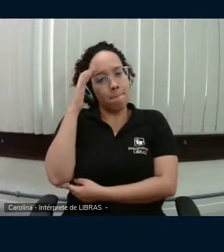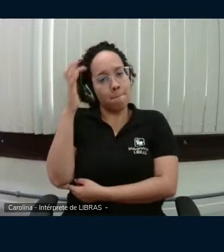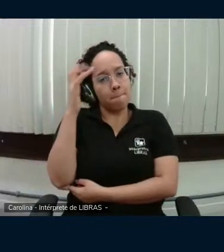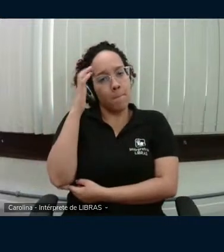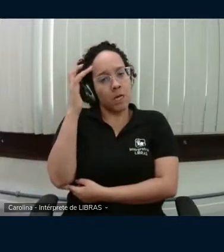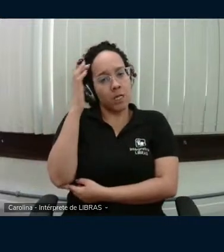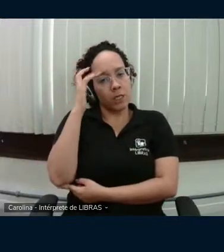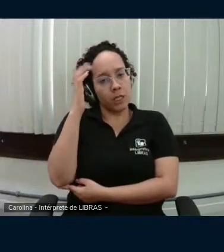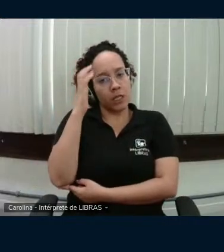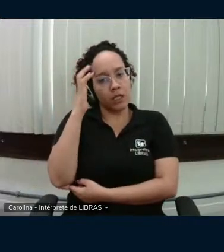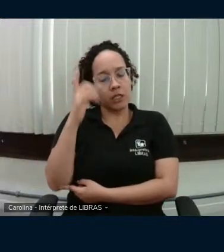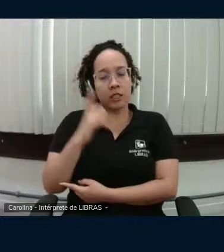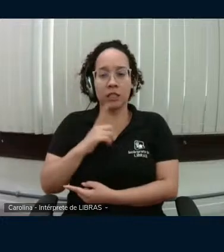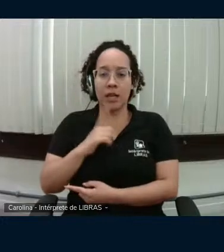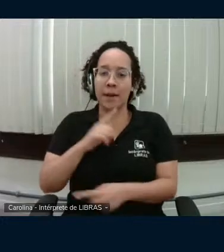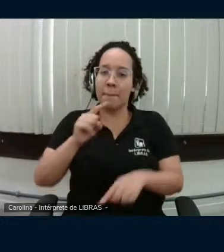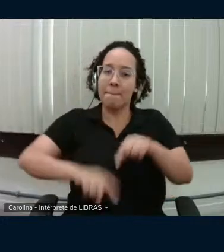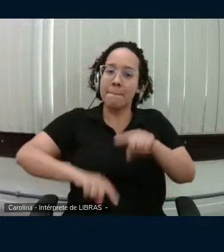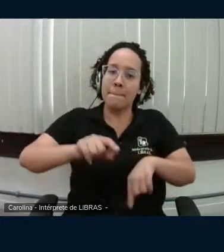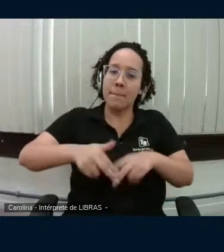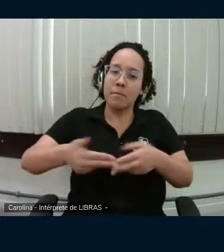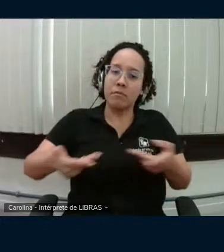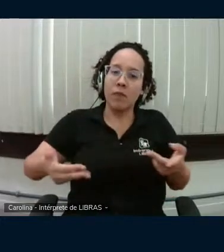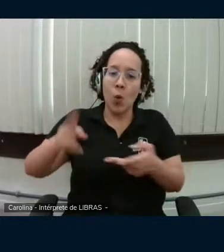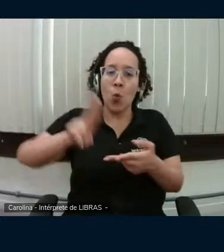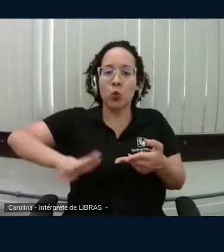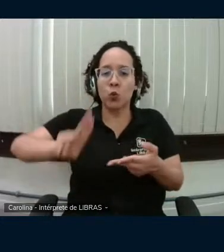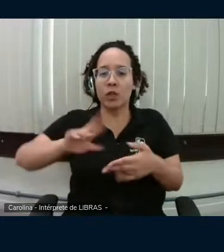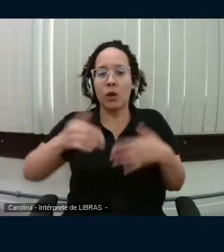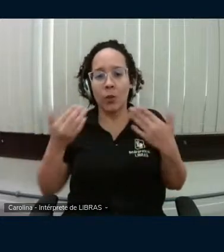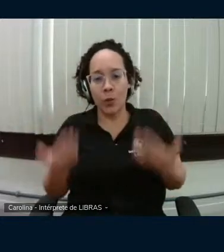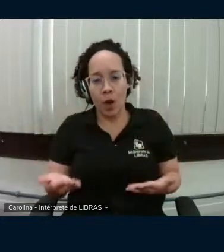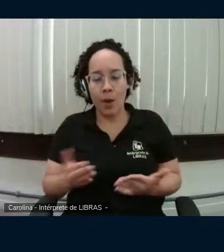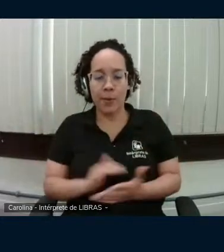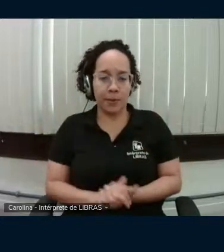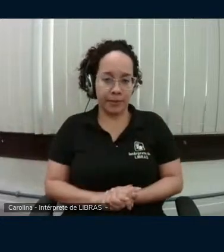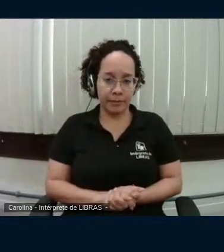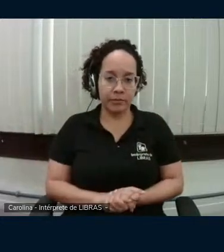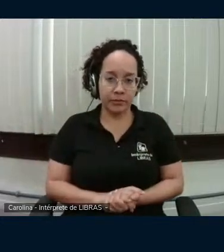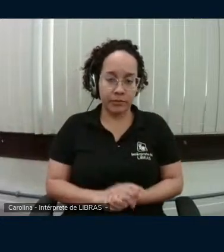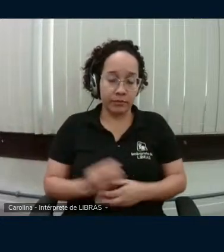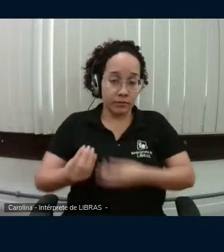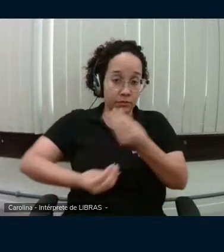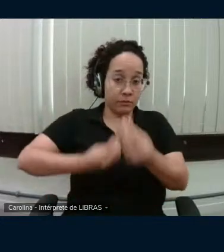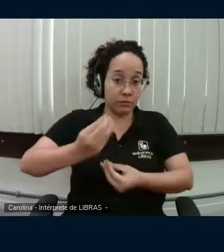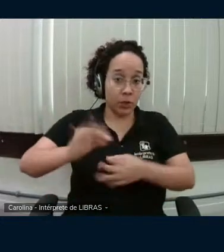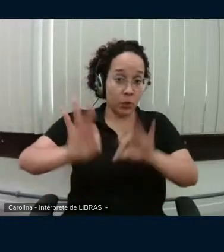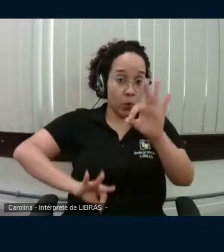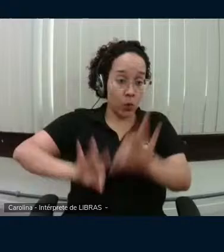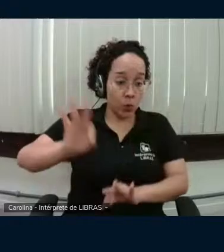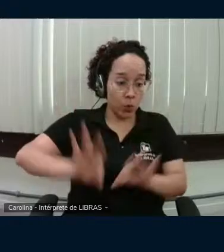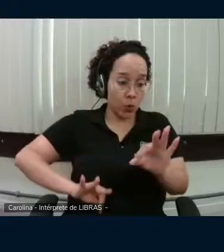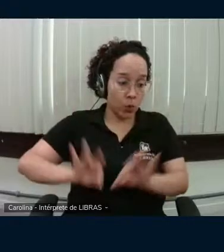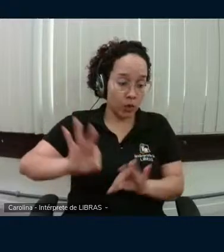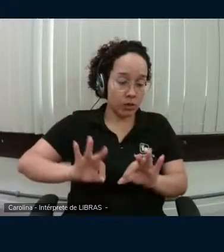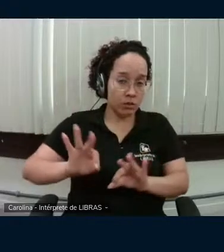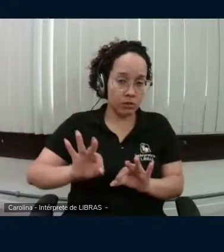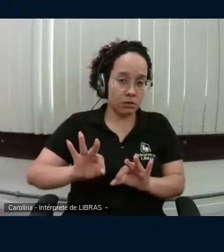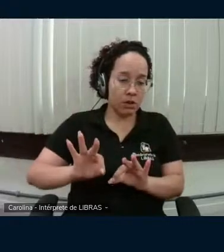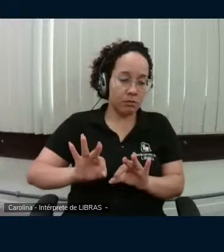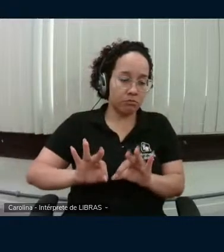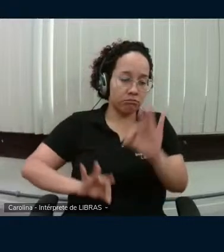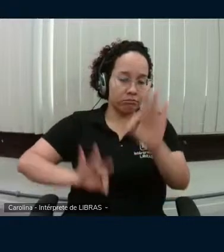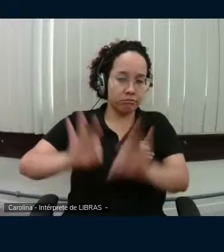como estamos, que materiais estamos utilizando, de que maneira estamos organizando o próprio conhecimento, né,